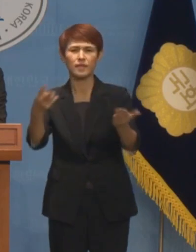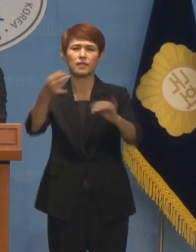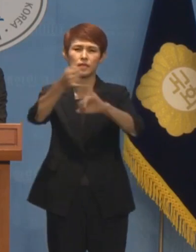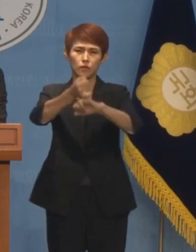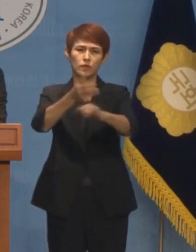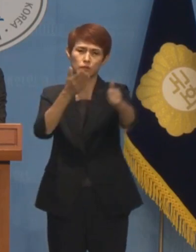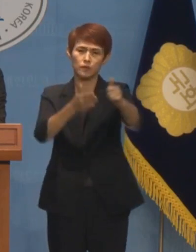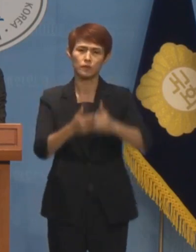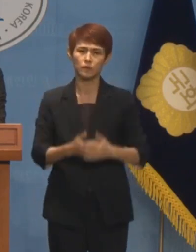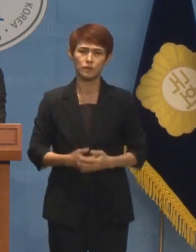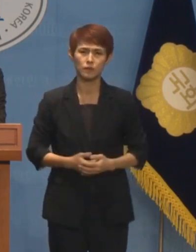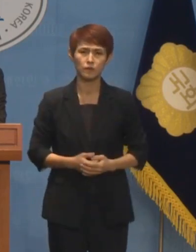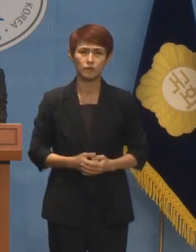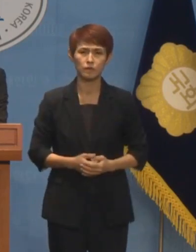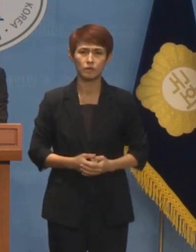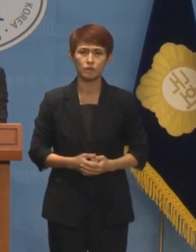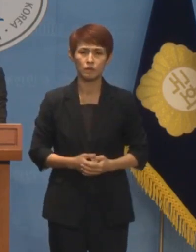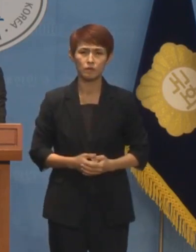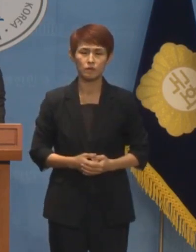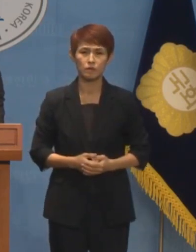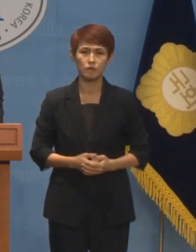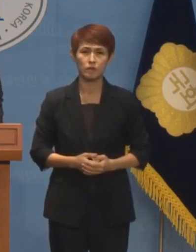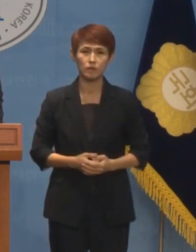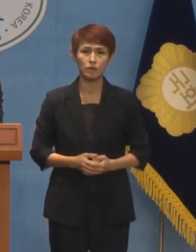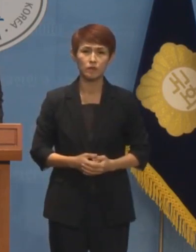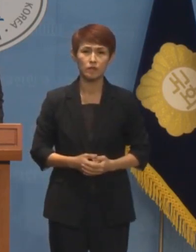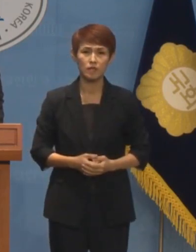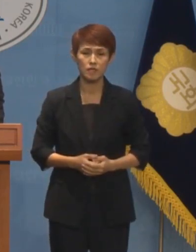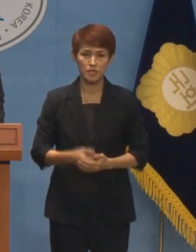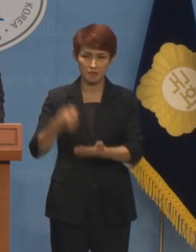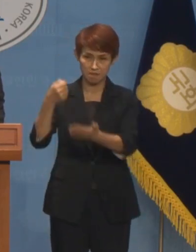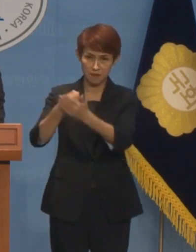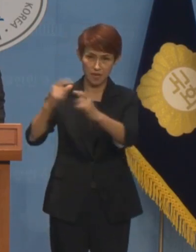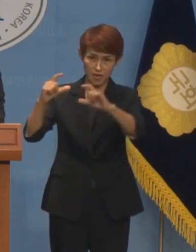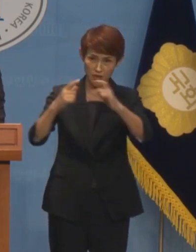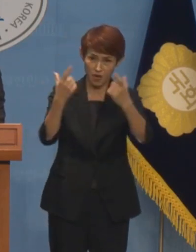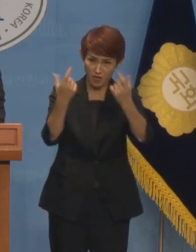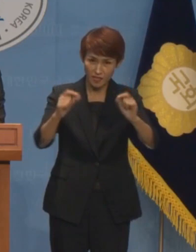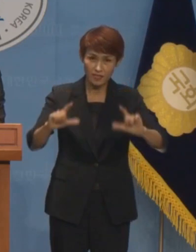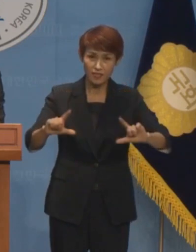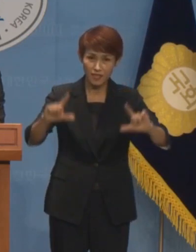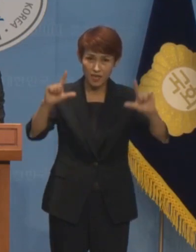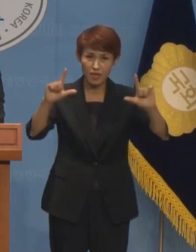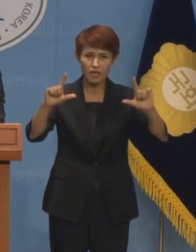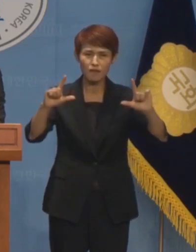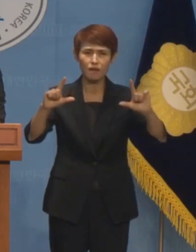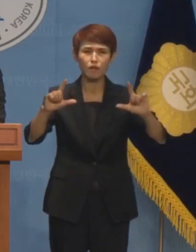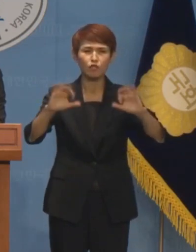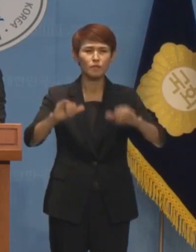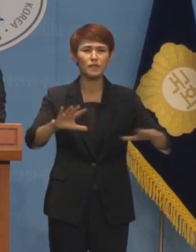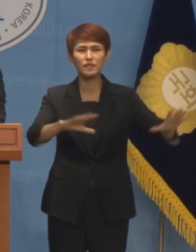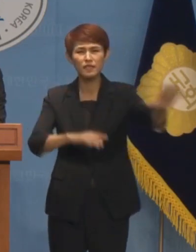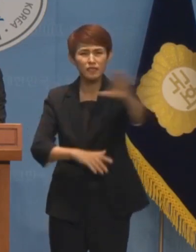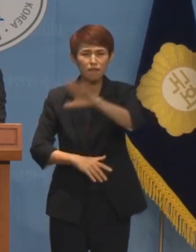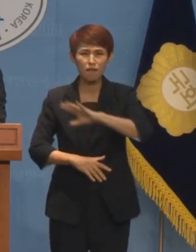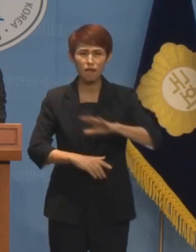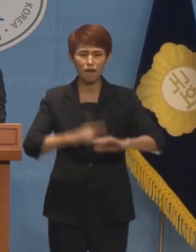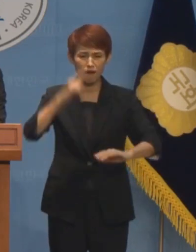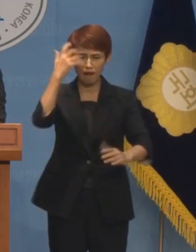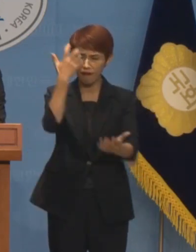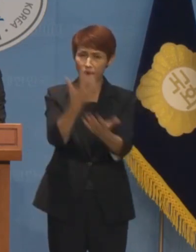합니다. 다른 한편으로 이 판결과 같은 날 많은 국민들을